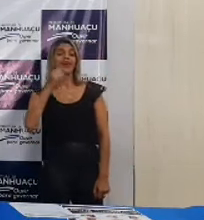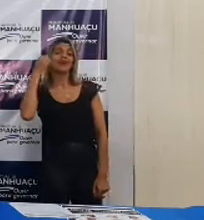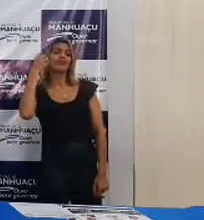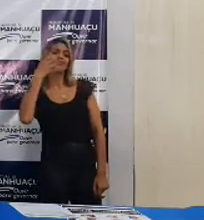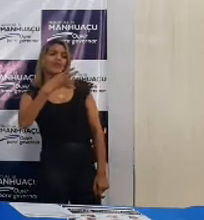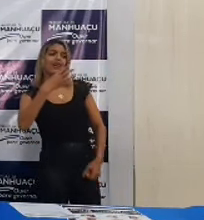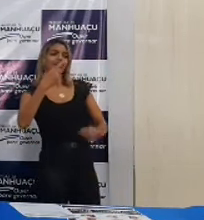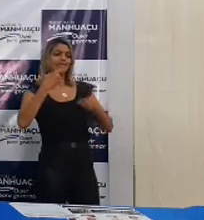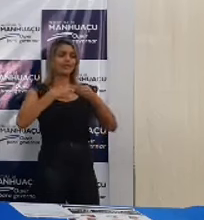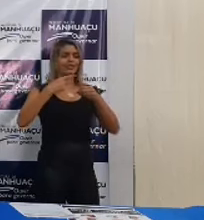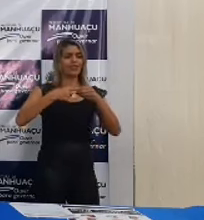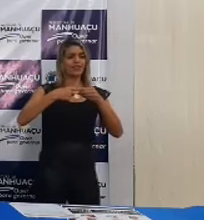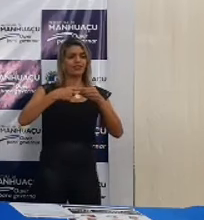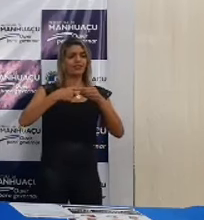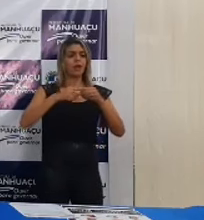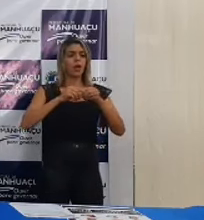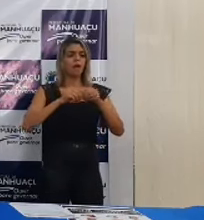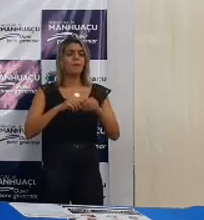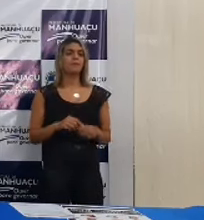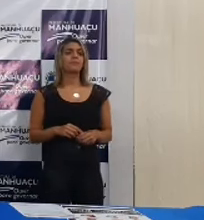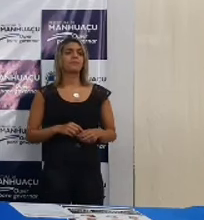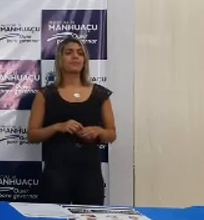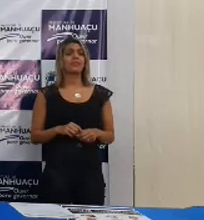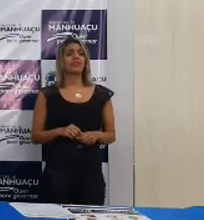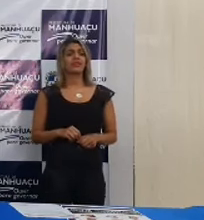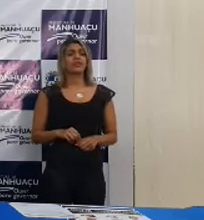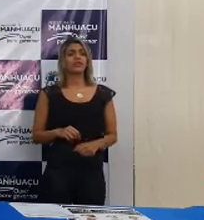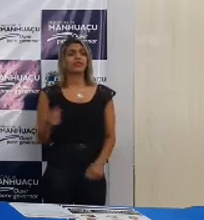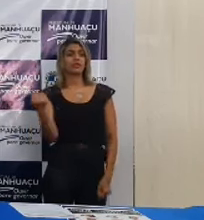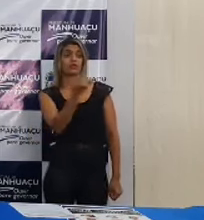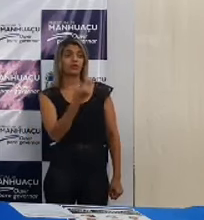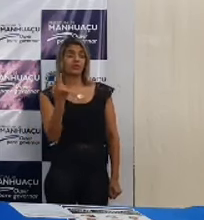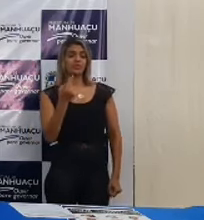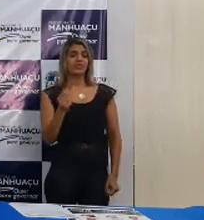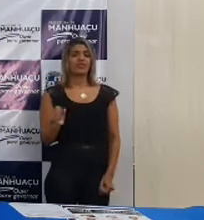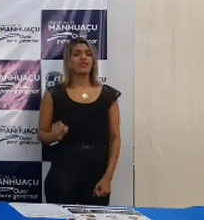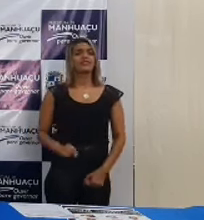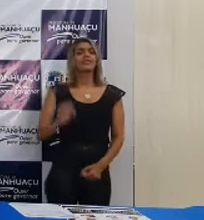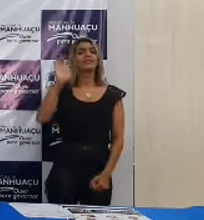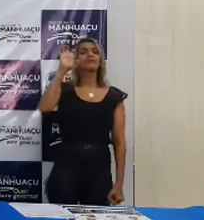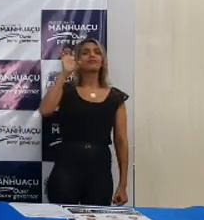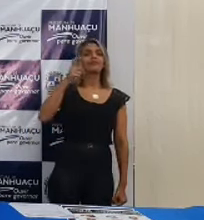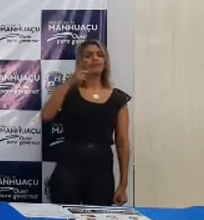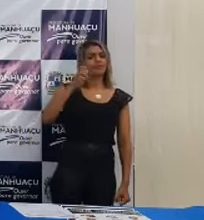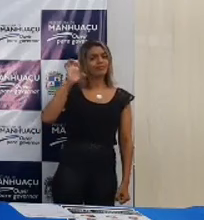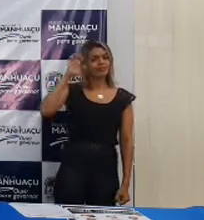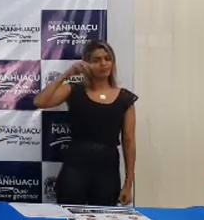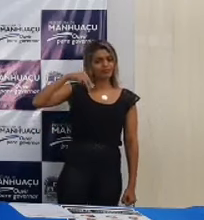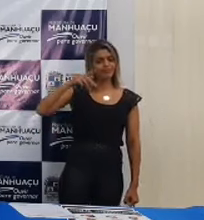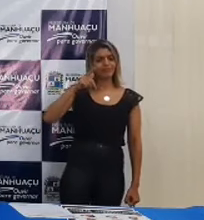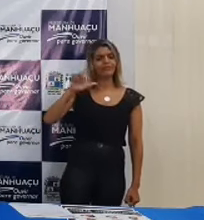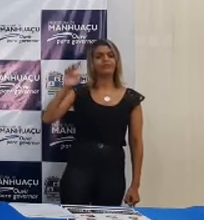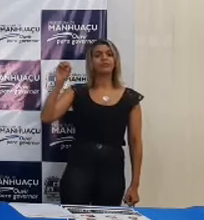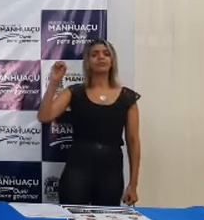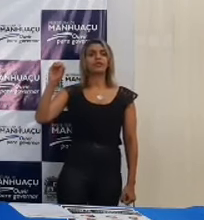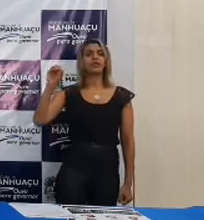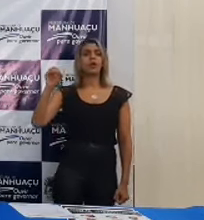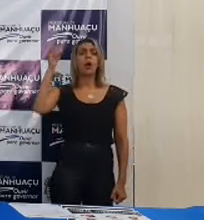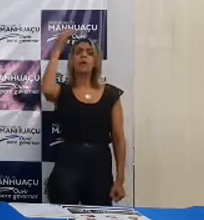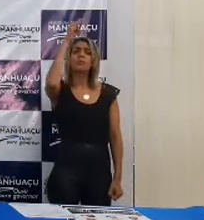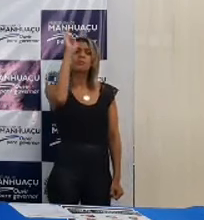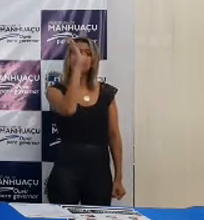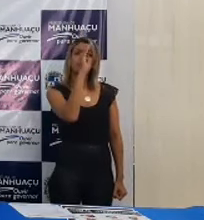novo. Vamos ser exemplo no Brasil. Vamos tentar mudar a questão do combate ao coronavírus. Mas todos juntos